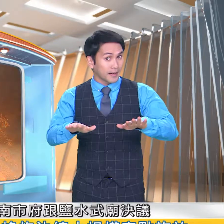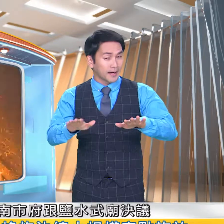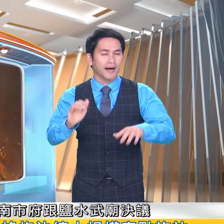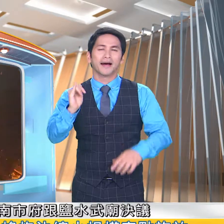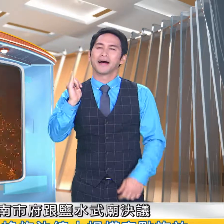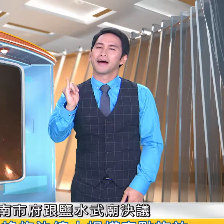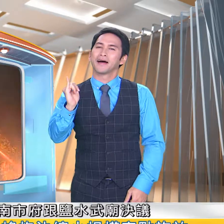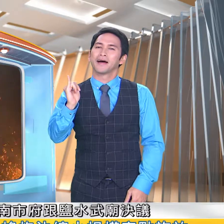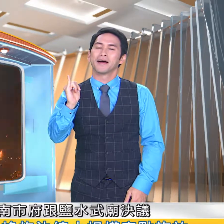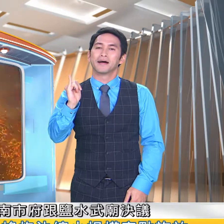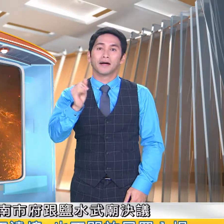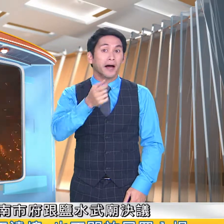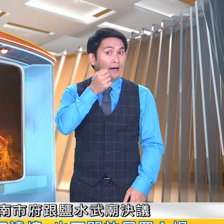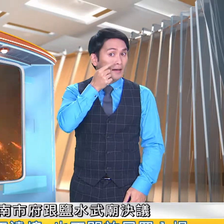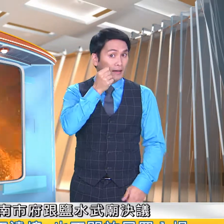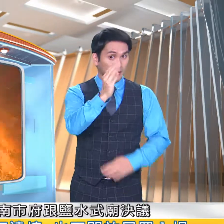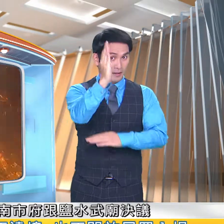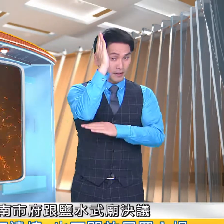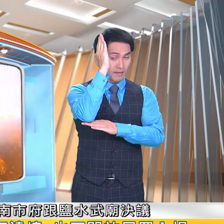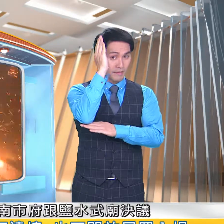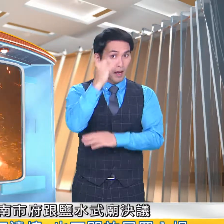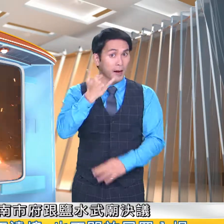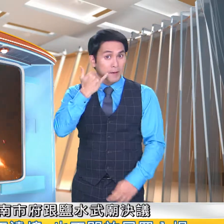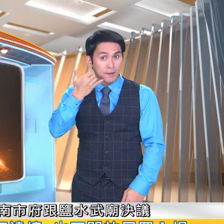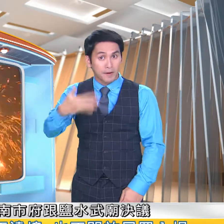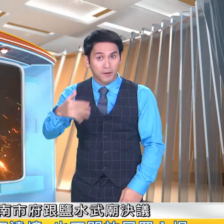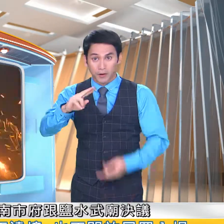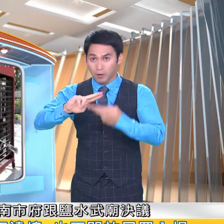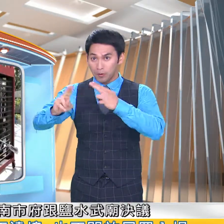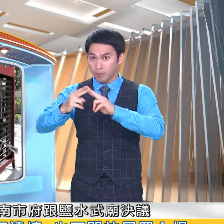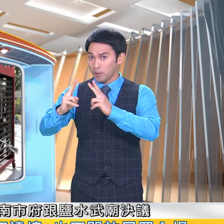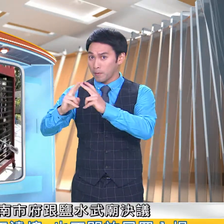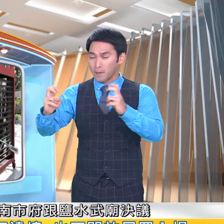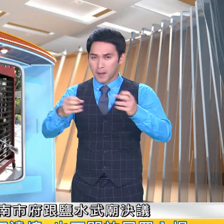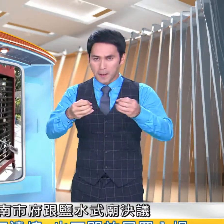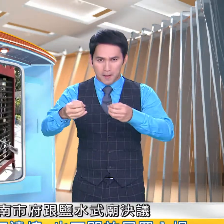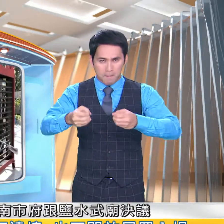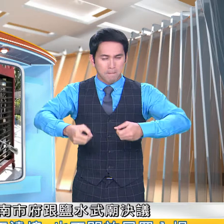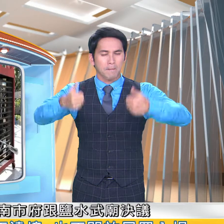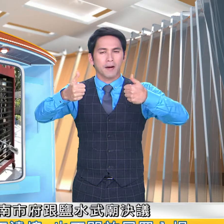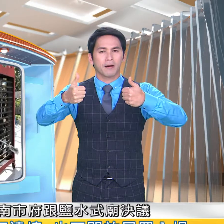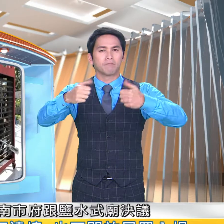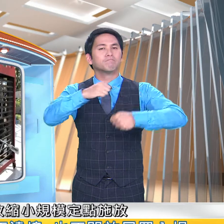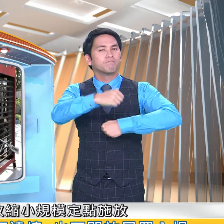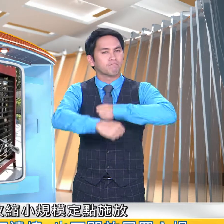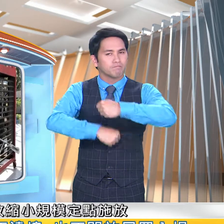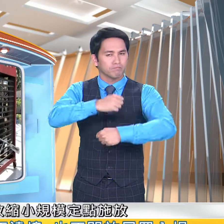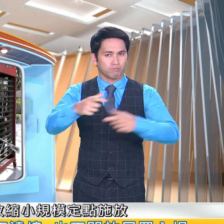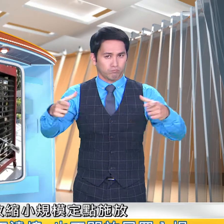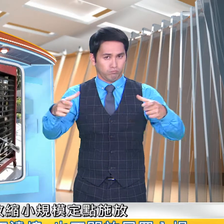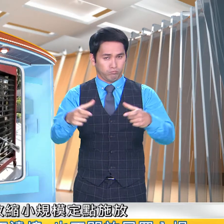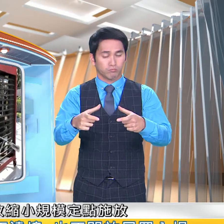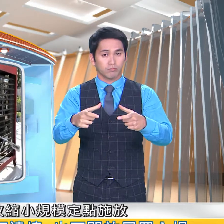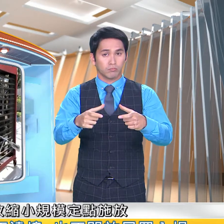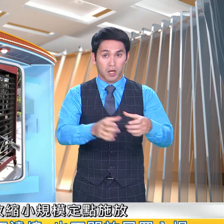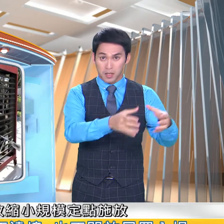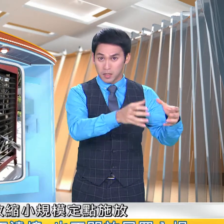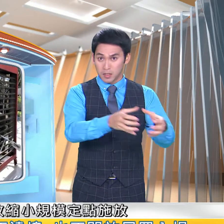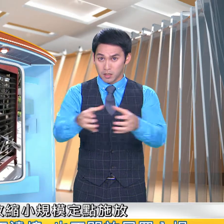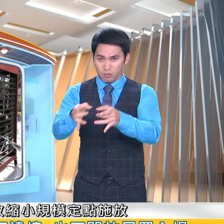趋缓，台南市府跟盐水五庙决议，活动照常举办，改